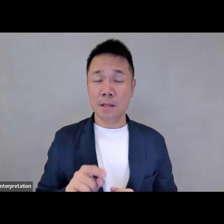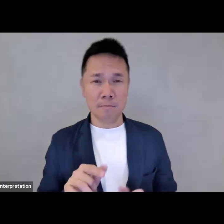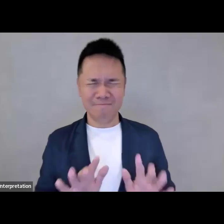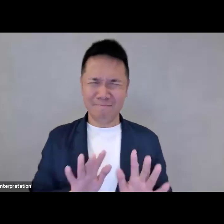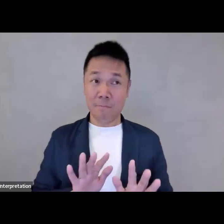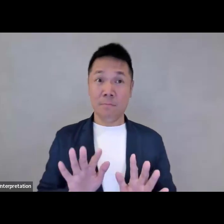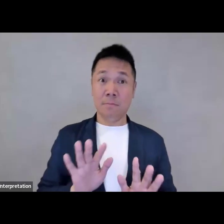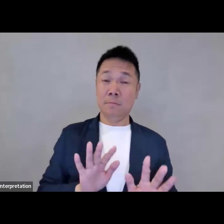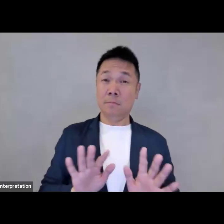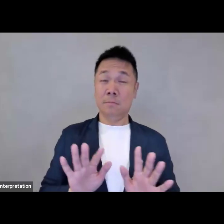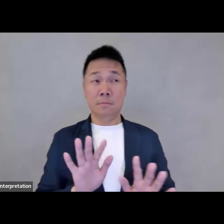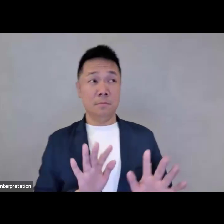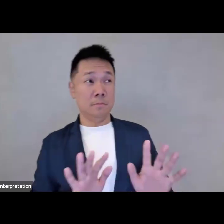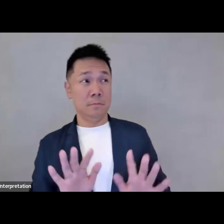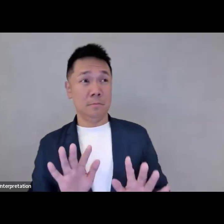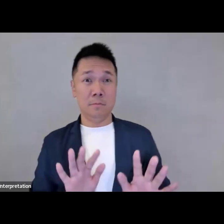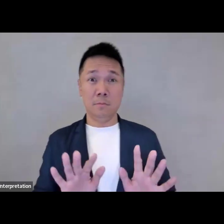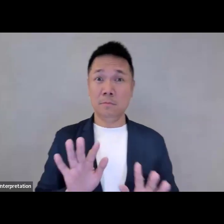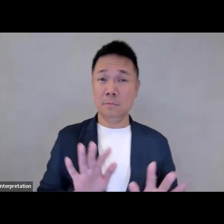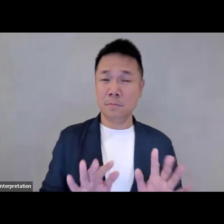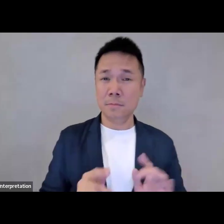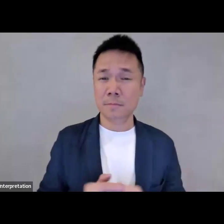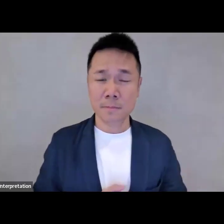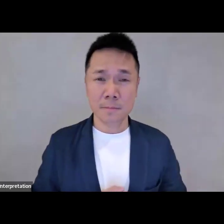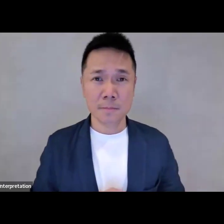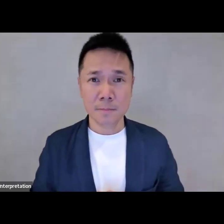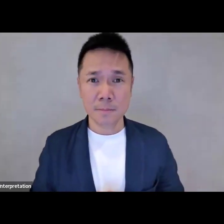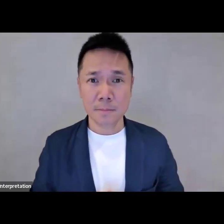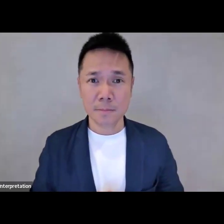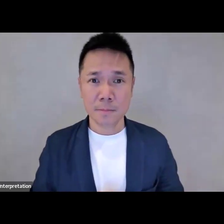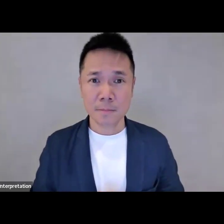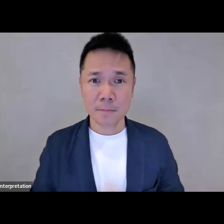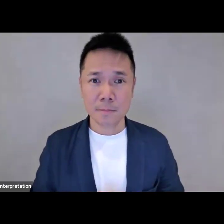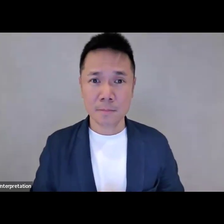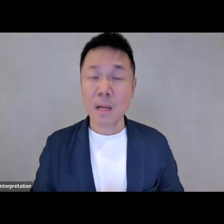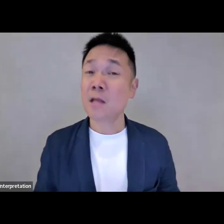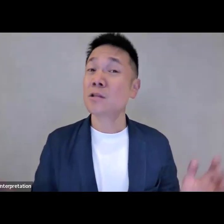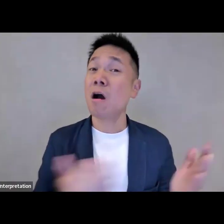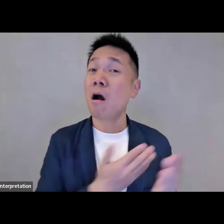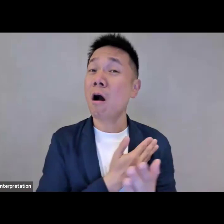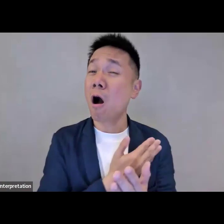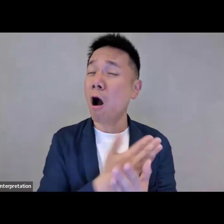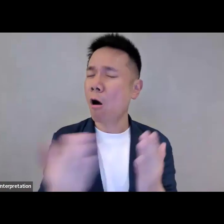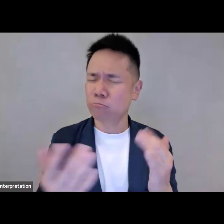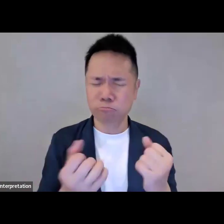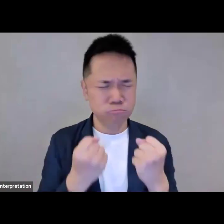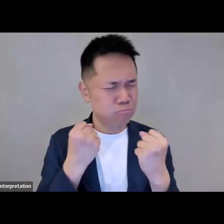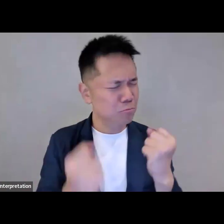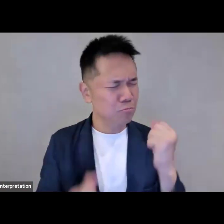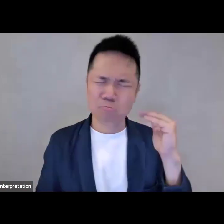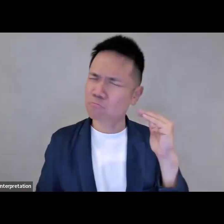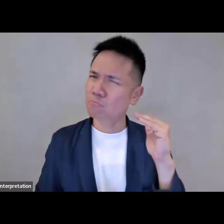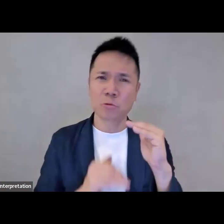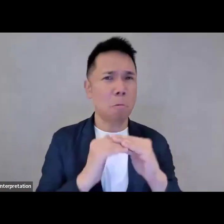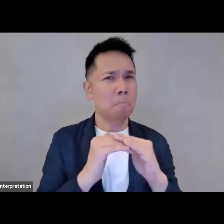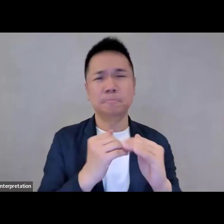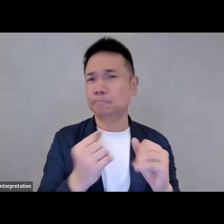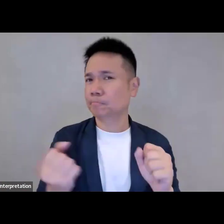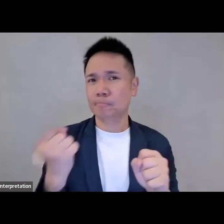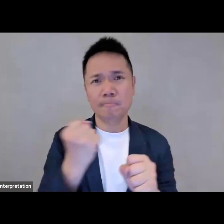我想唯一一件他比较担心的事情，而且觉得比较困难的事情，